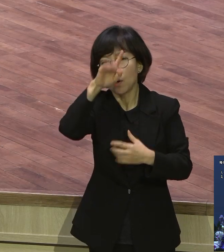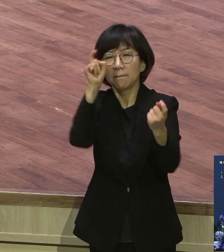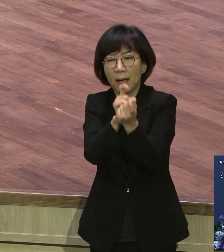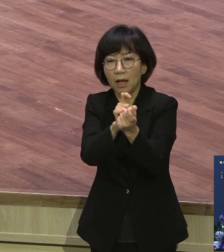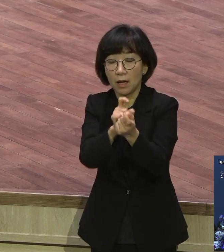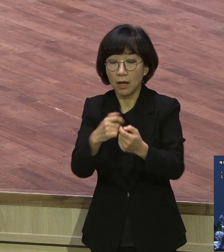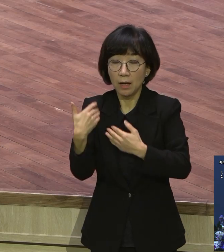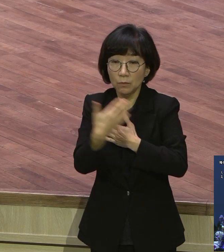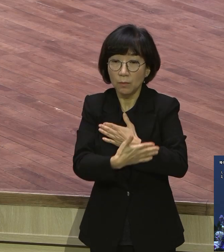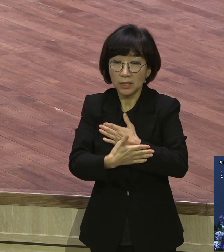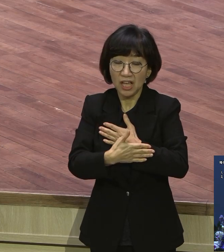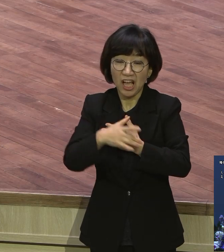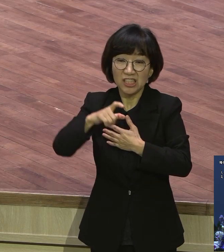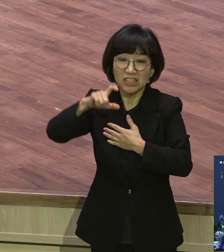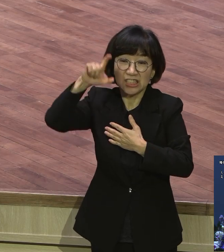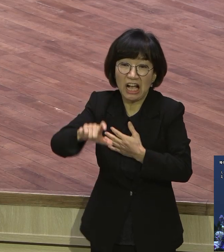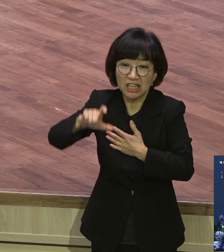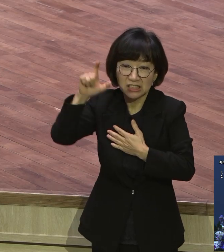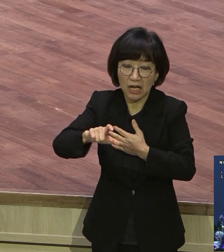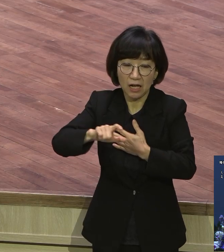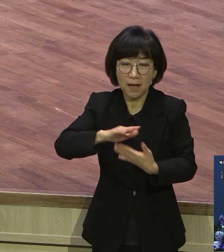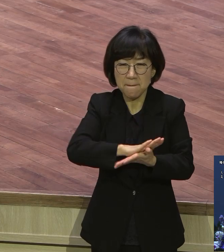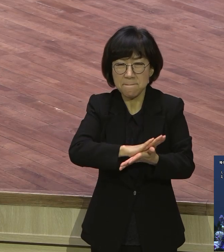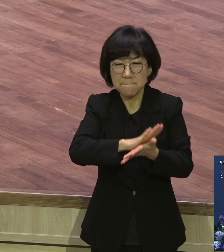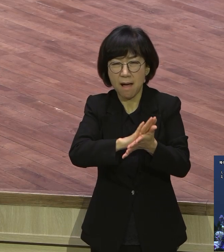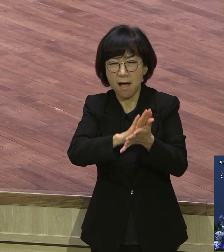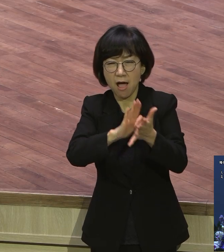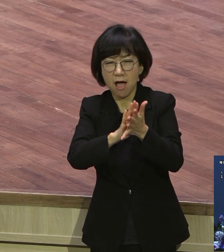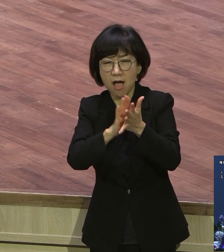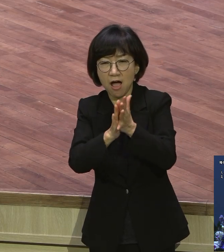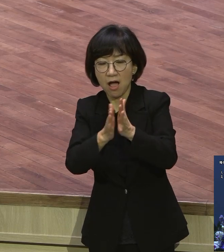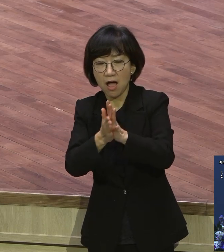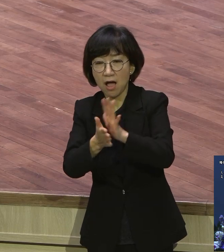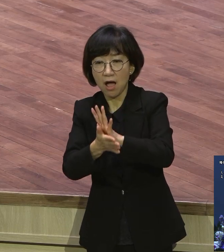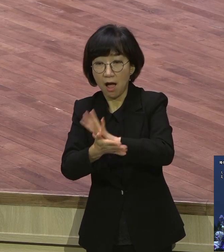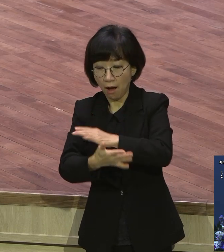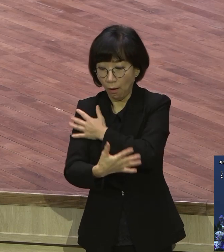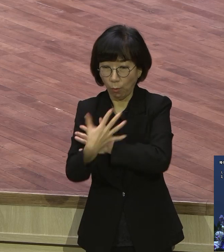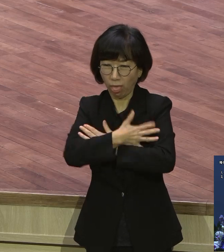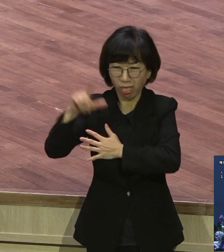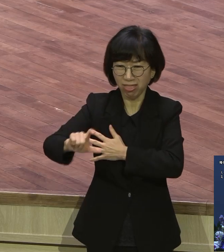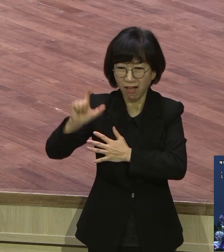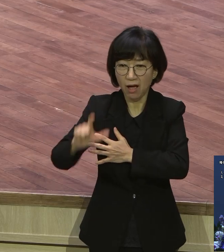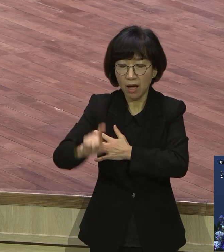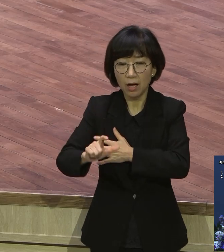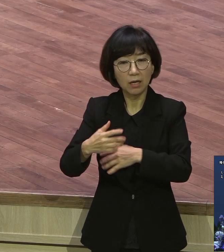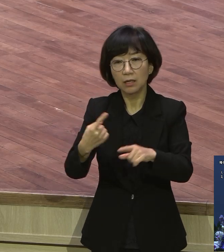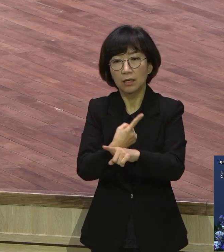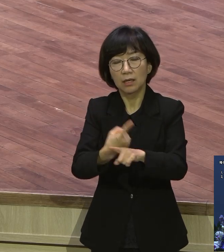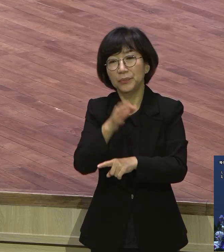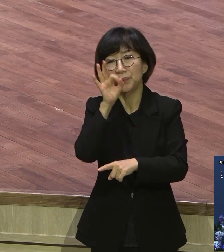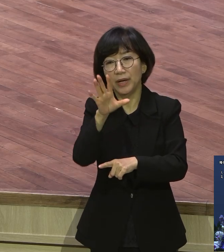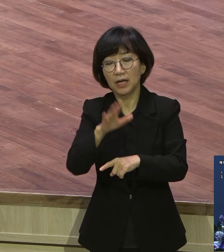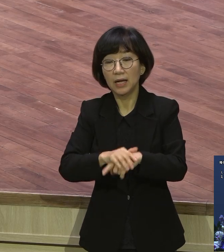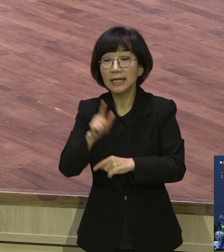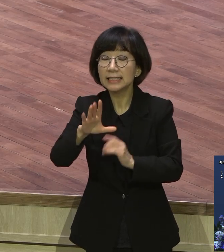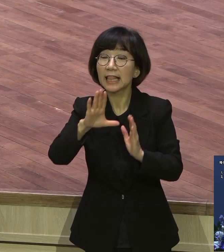온몸이 굳어버리는 병에 걸려버렸어요 불치병이 고칠 수 없어요 그때